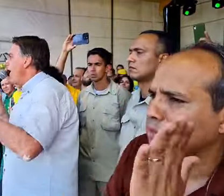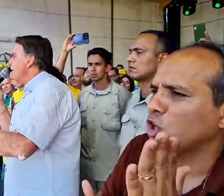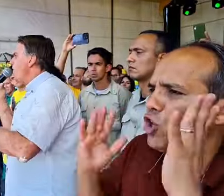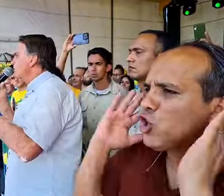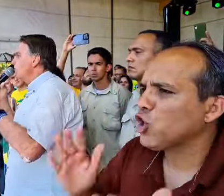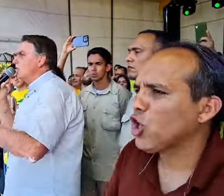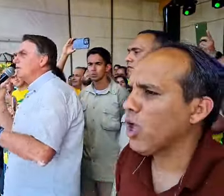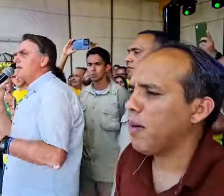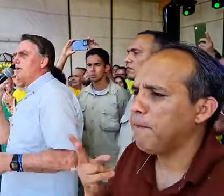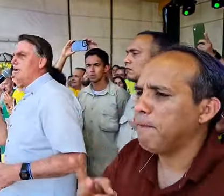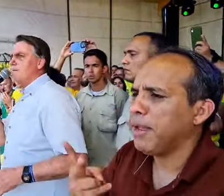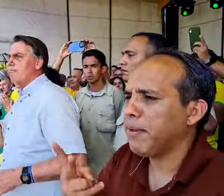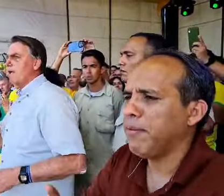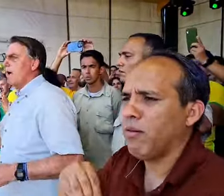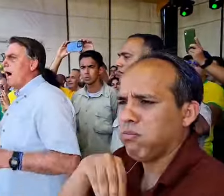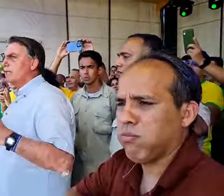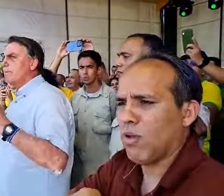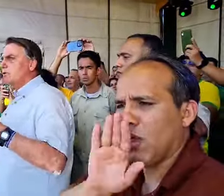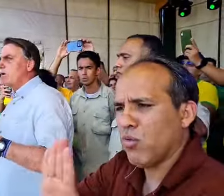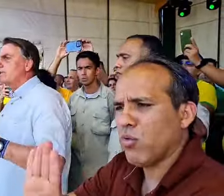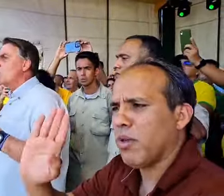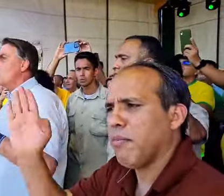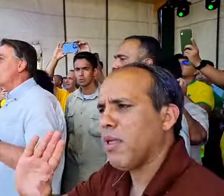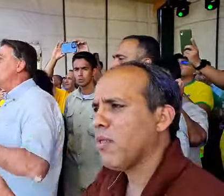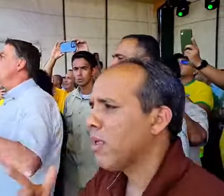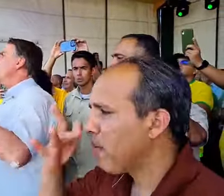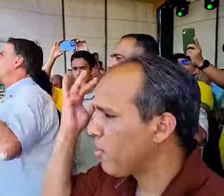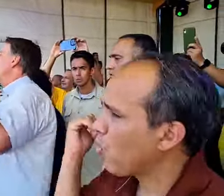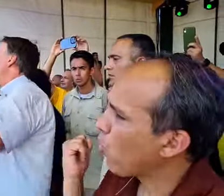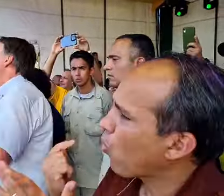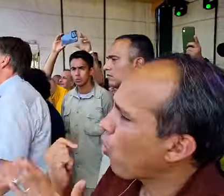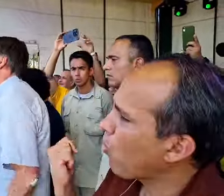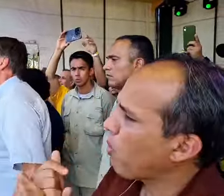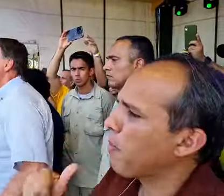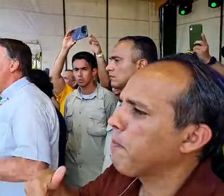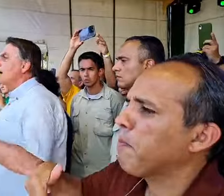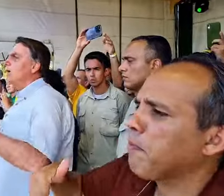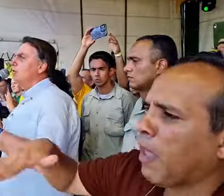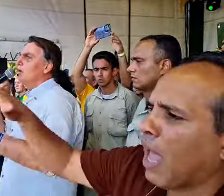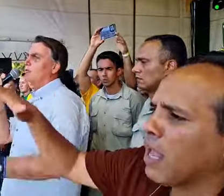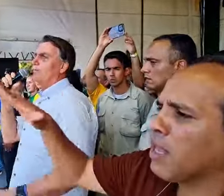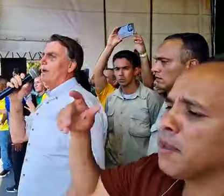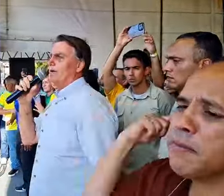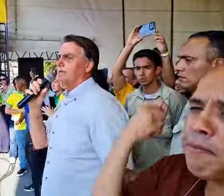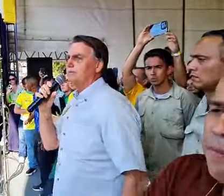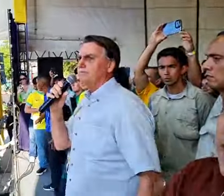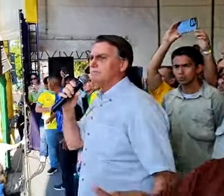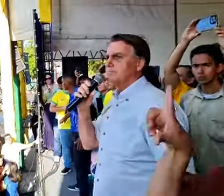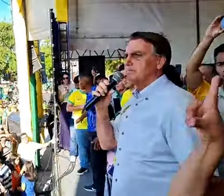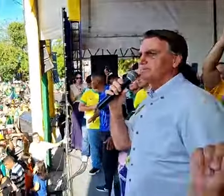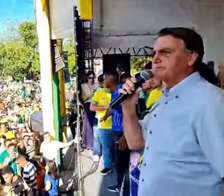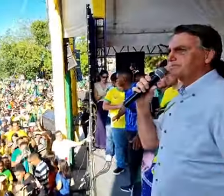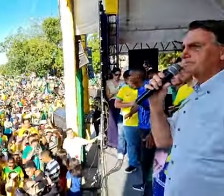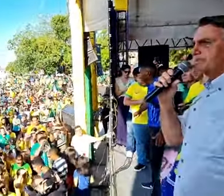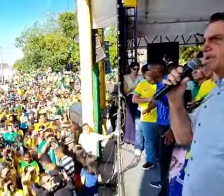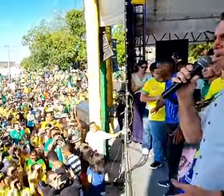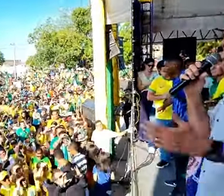20%. O mesmo auxílio no Brasil. As pessoas estão comprando muito mais, pagando muito menos.